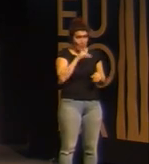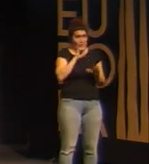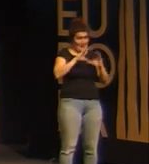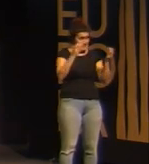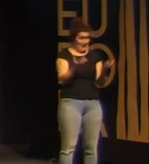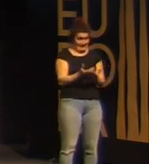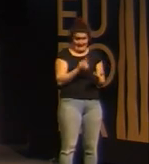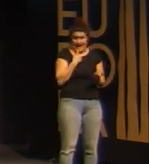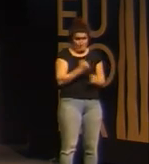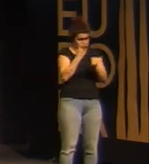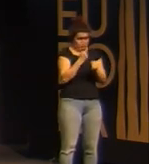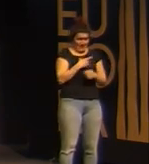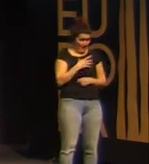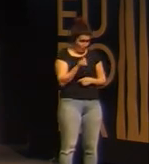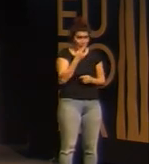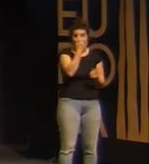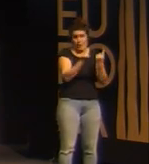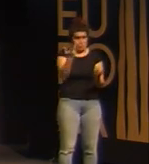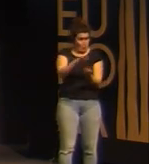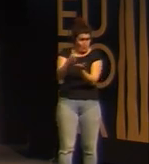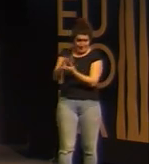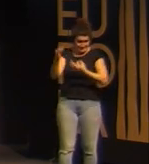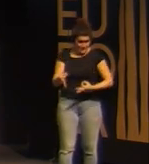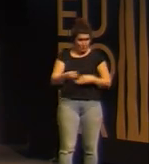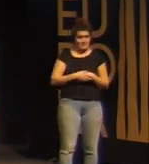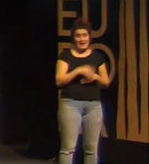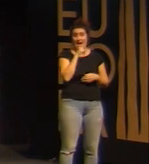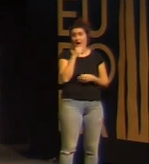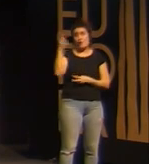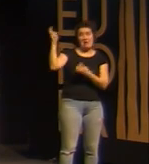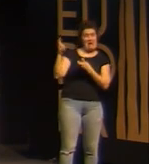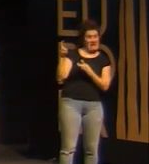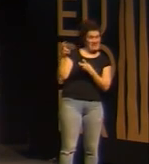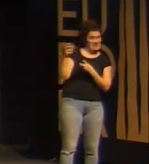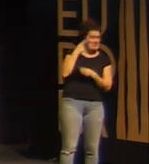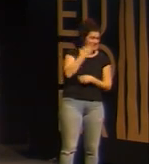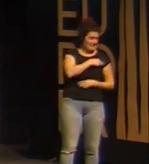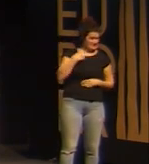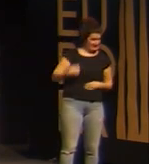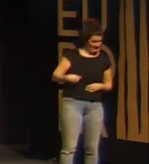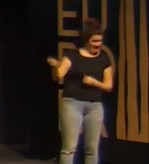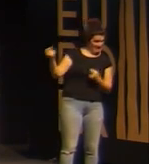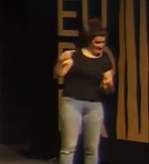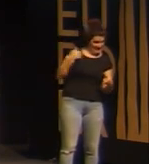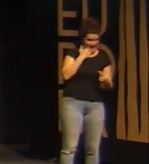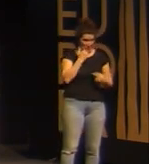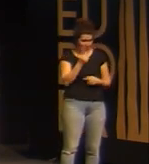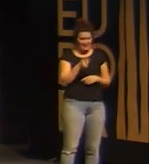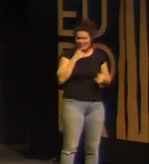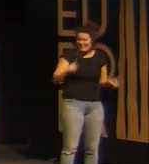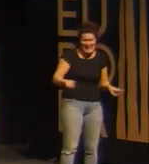de petar nos tendremos que morir algunos ahora viene la cosa por ahí por china o tal da igual